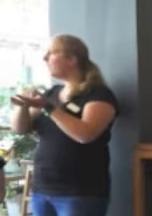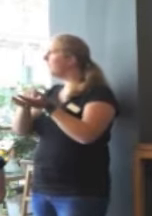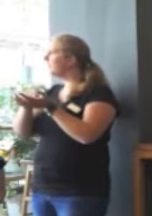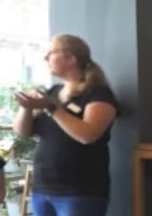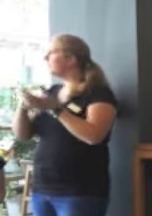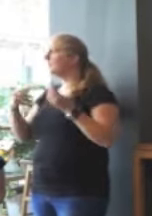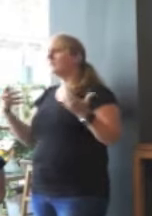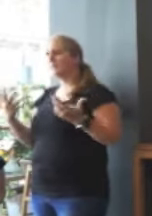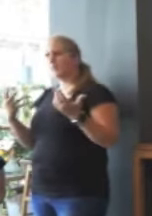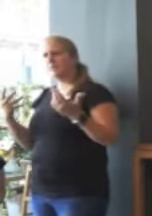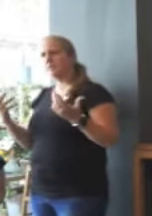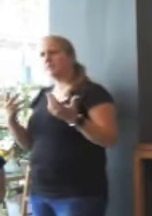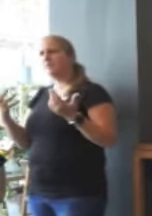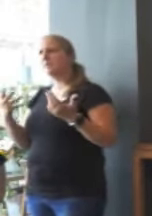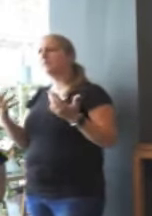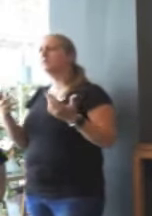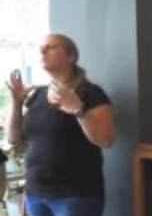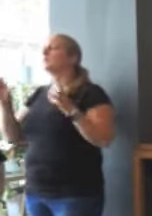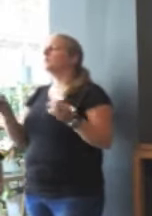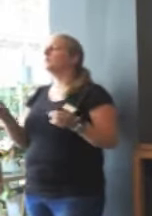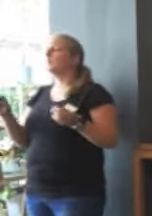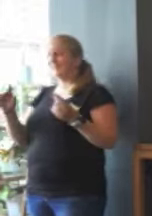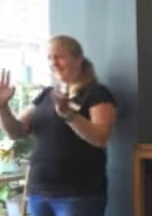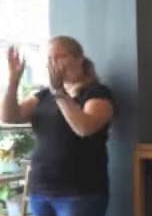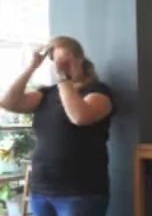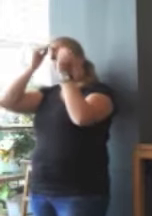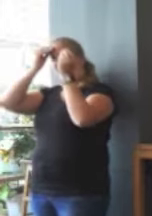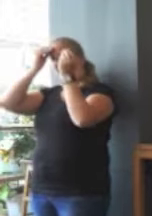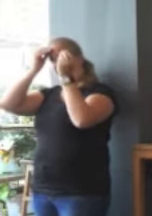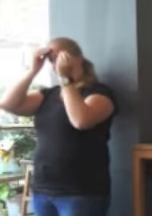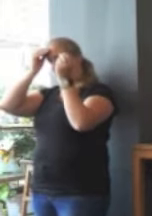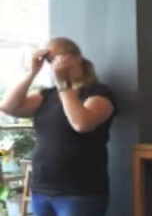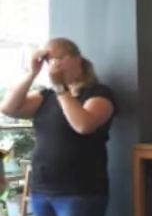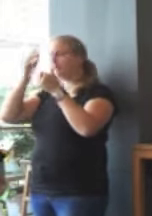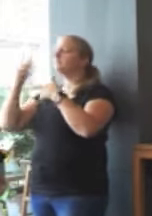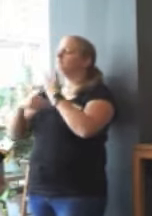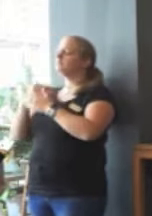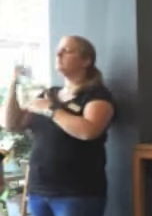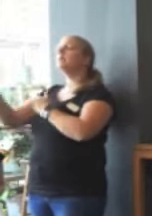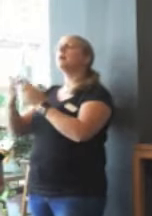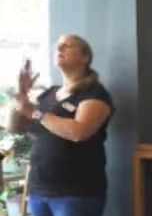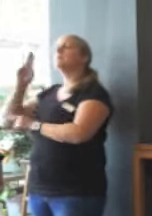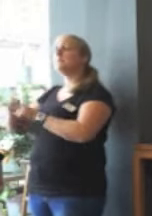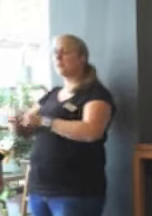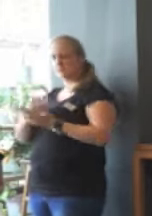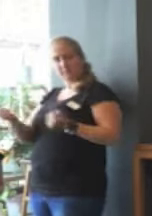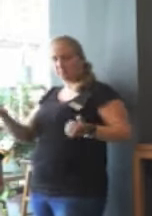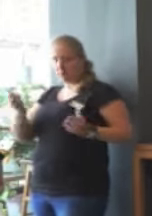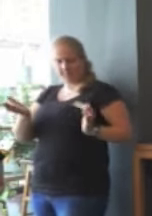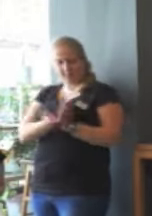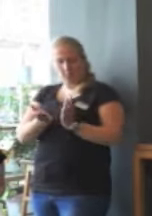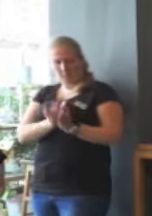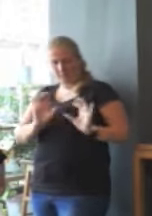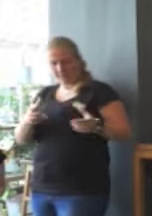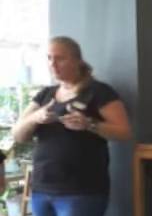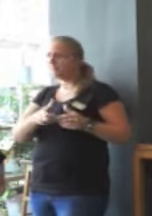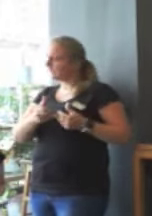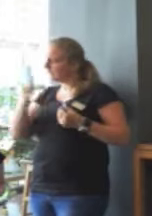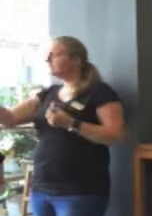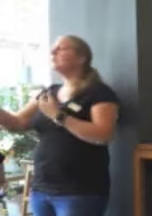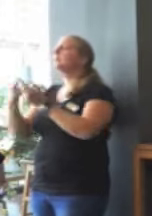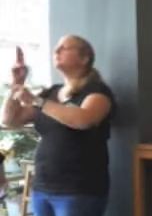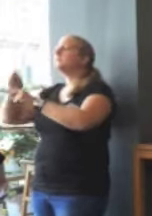att få det här med lärande som en process som lever kvar på arbetsplatsen, som inte bara finns i skolans värld.